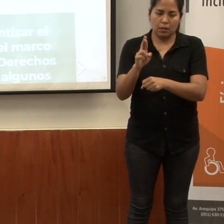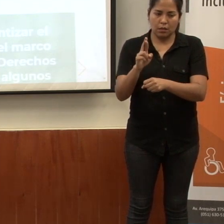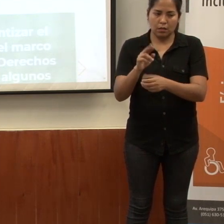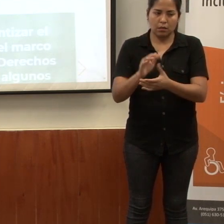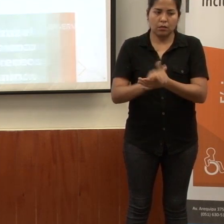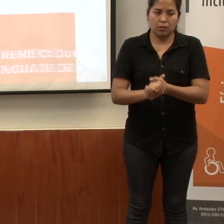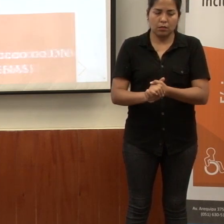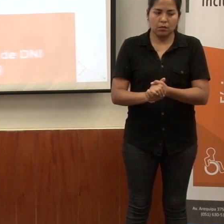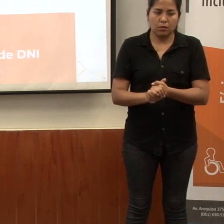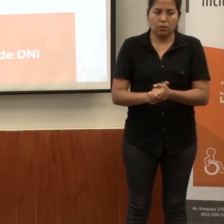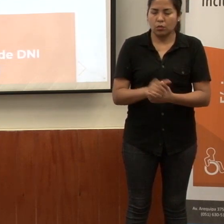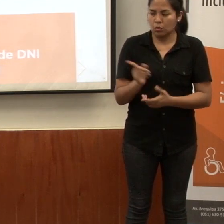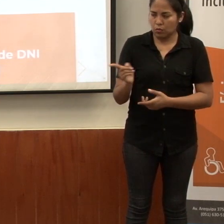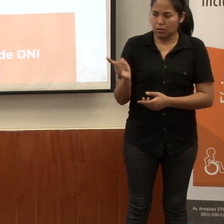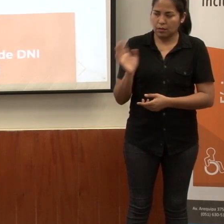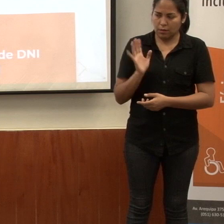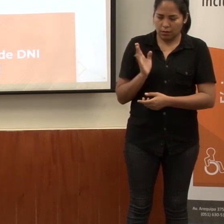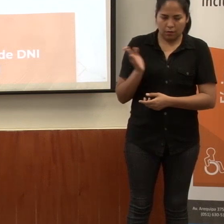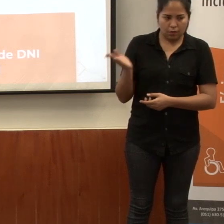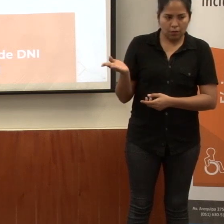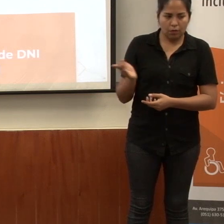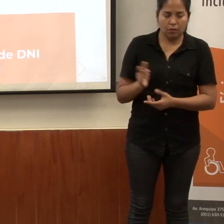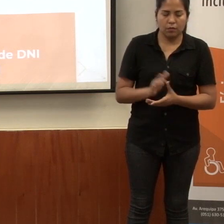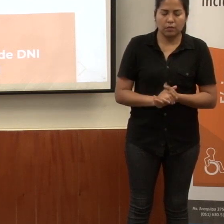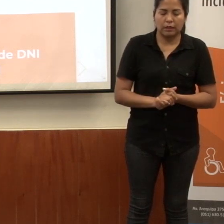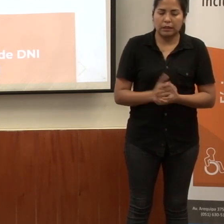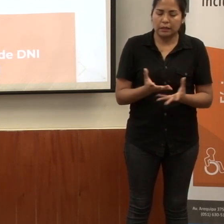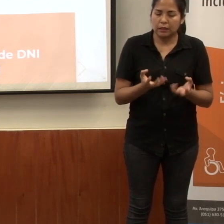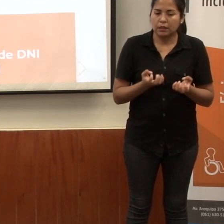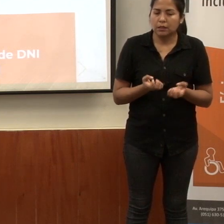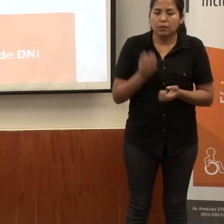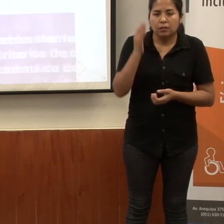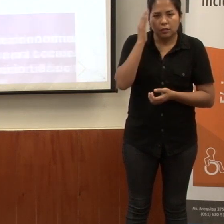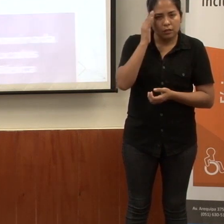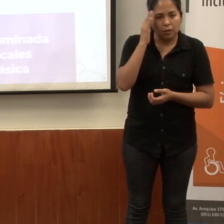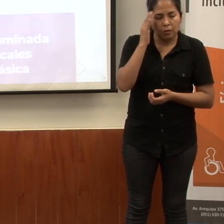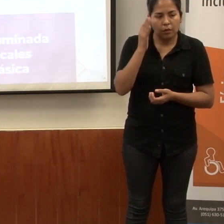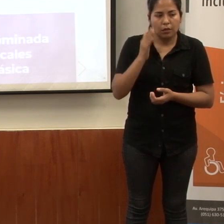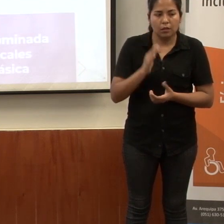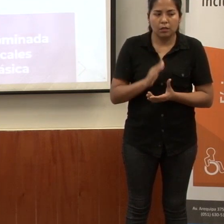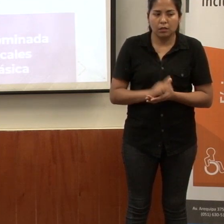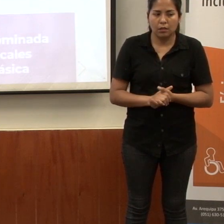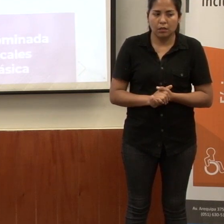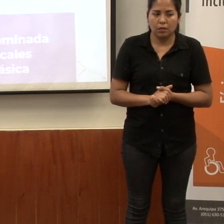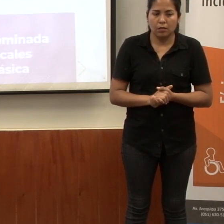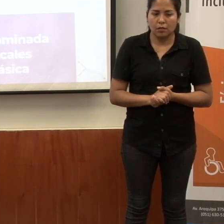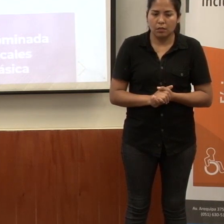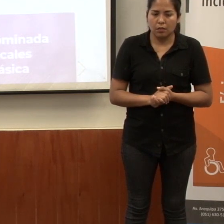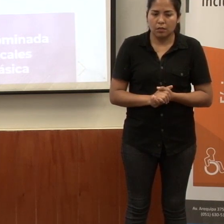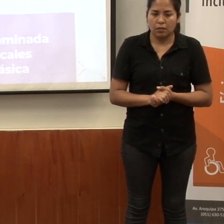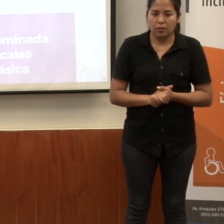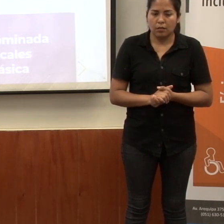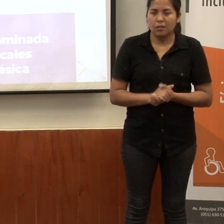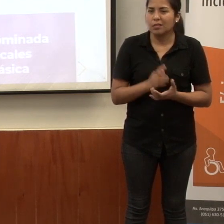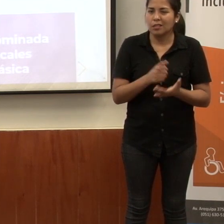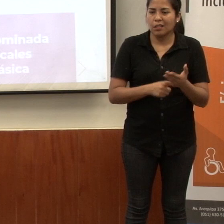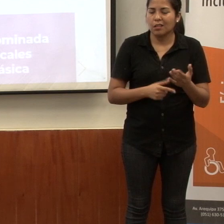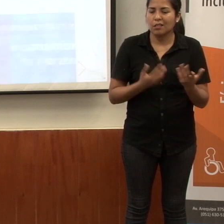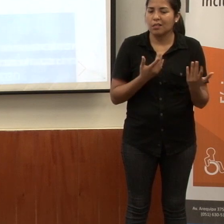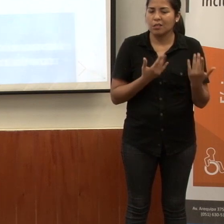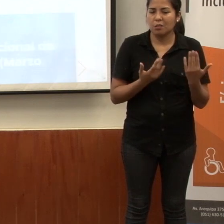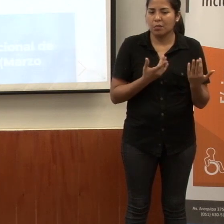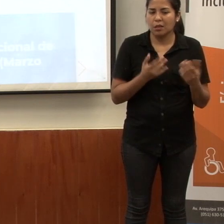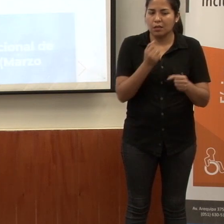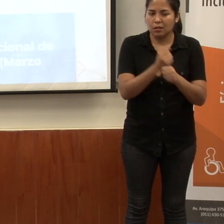los CAR, como usted se refirió. Quisiera saber qué es lo que se espera, qué se